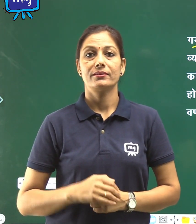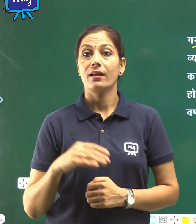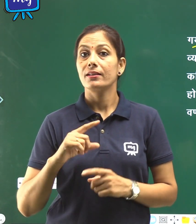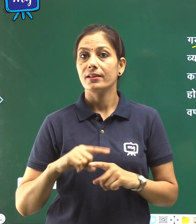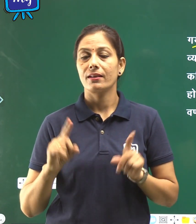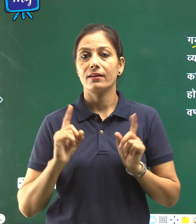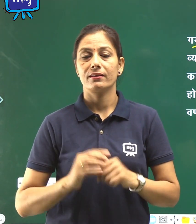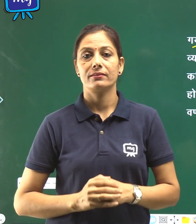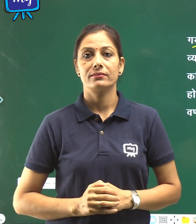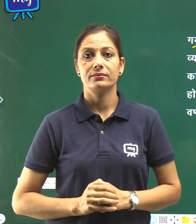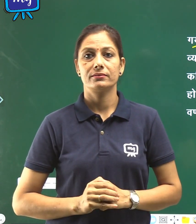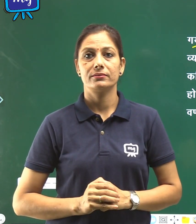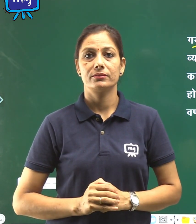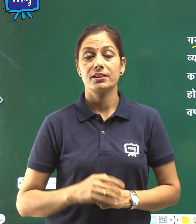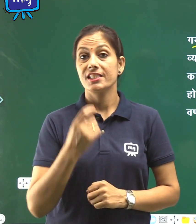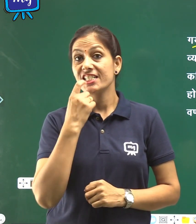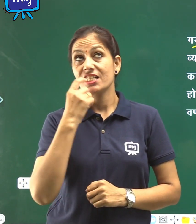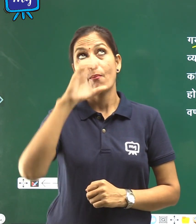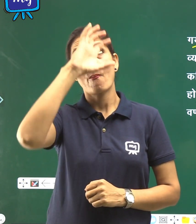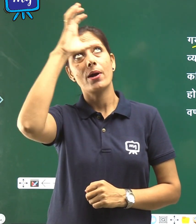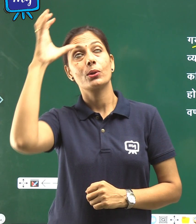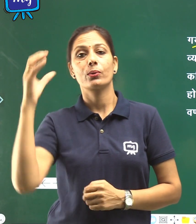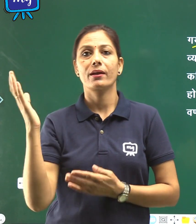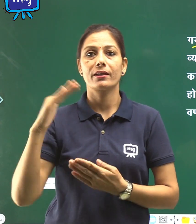तथा बादलों के आने पर